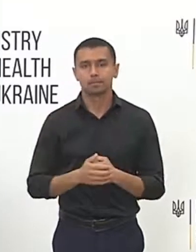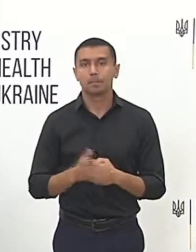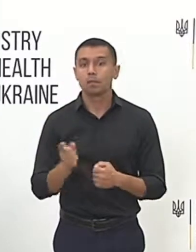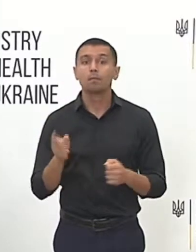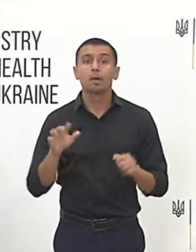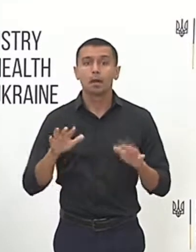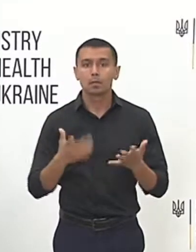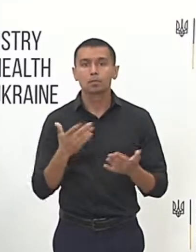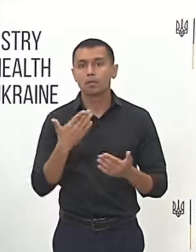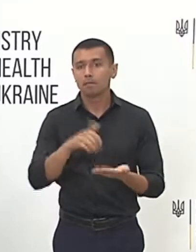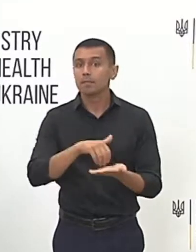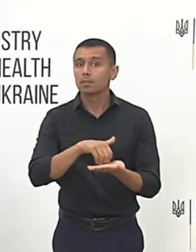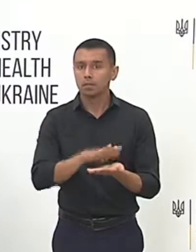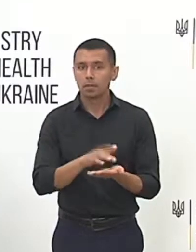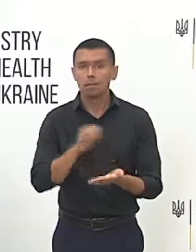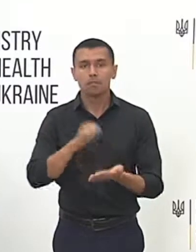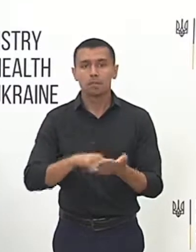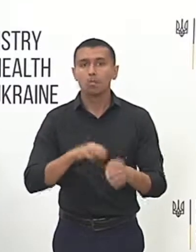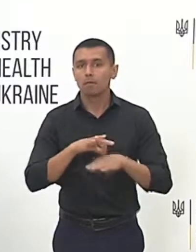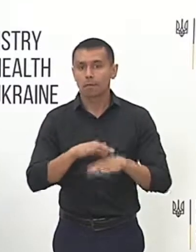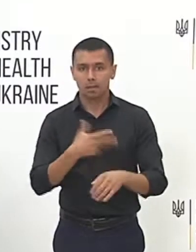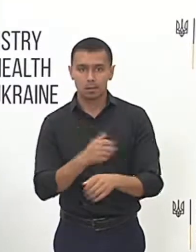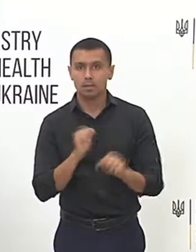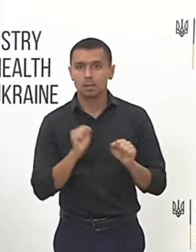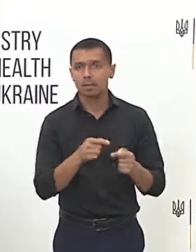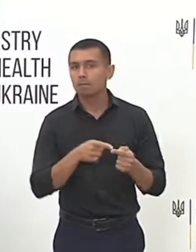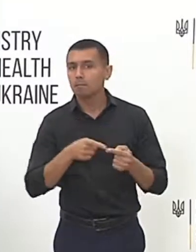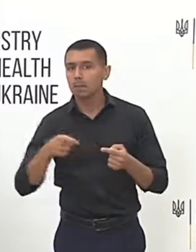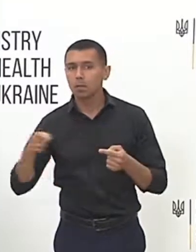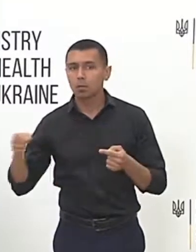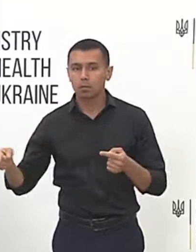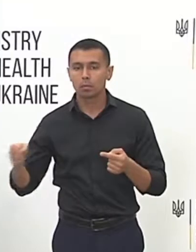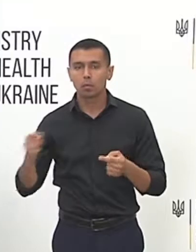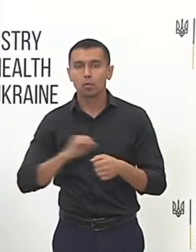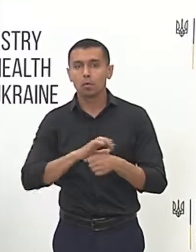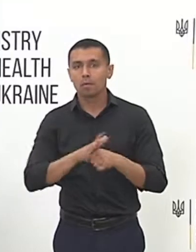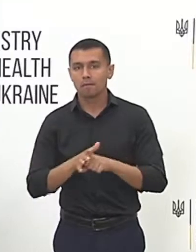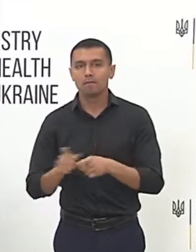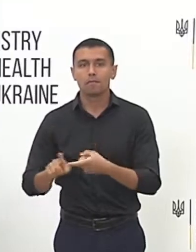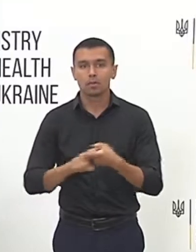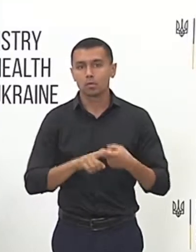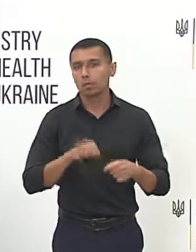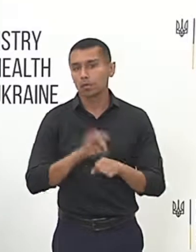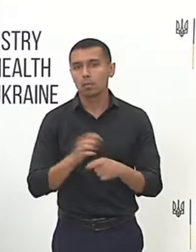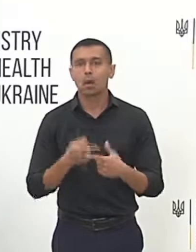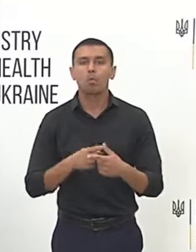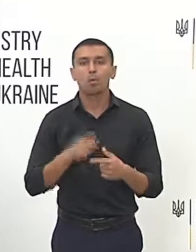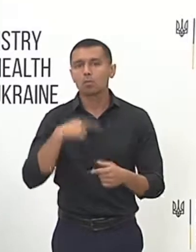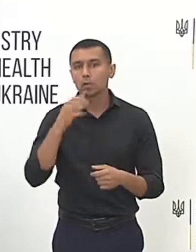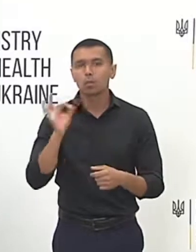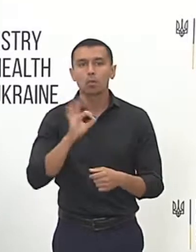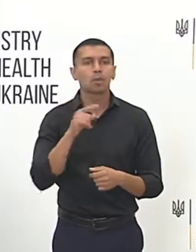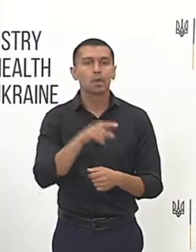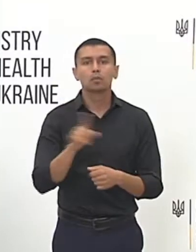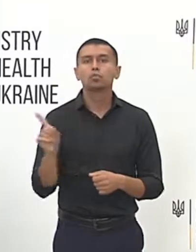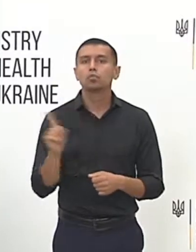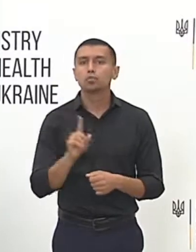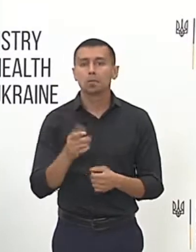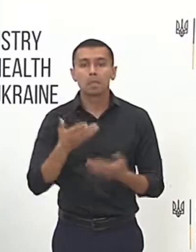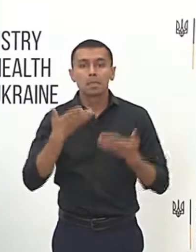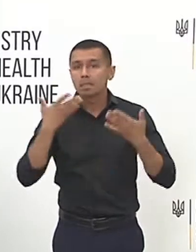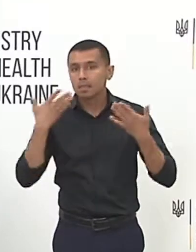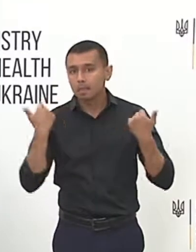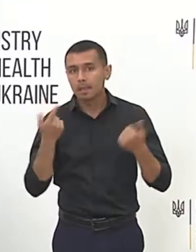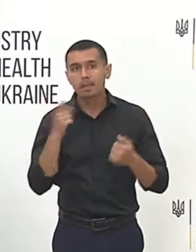У разі, якщо вам відмовляють від проведення щеплень в період коронавірусної хвороби, або говорять про те, що